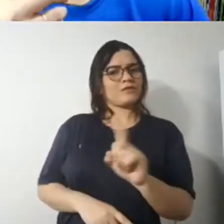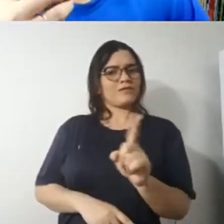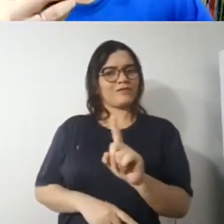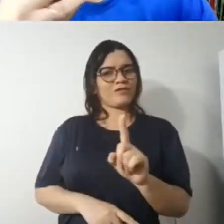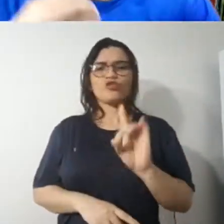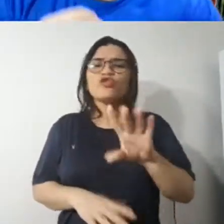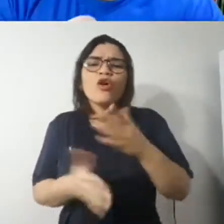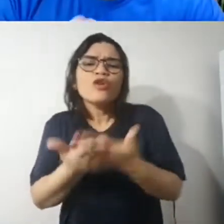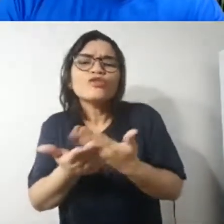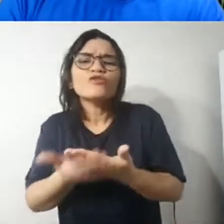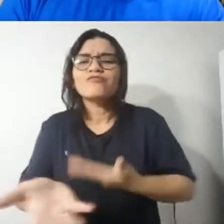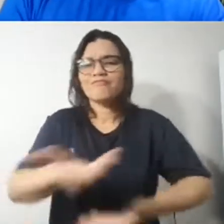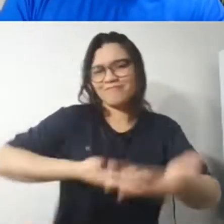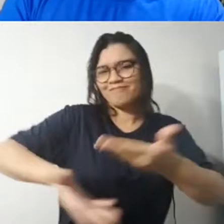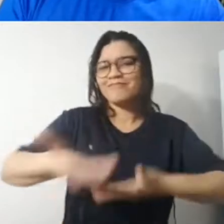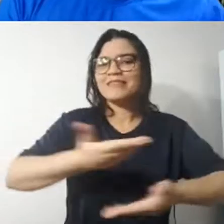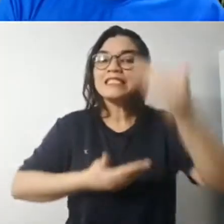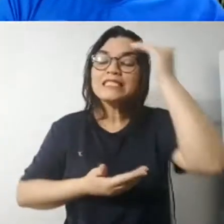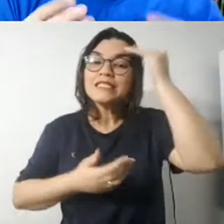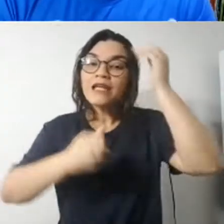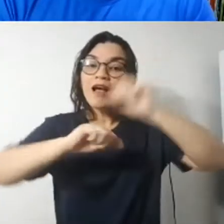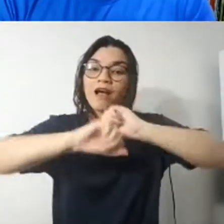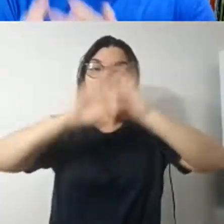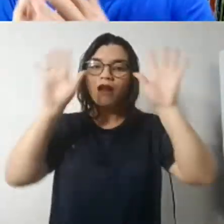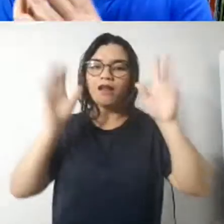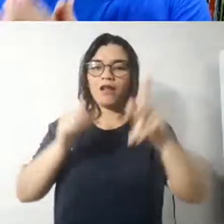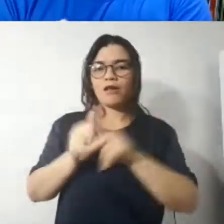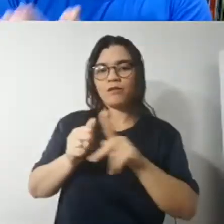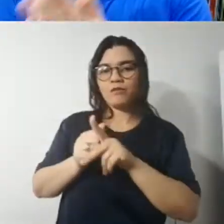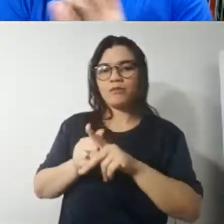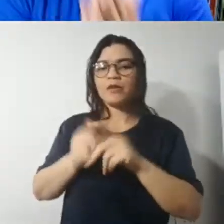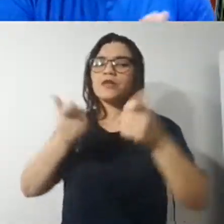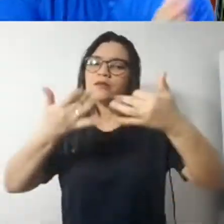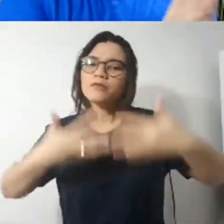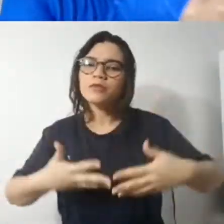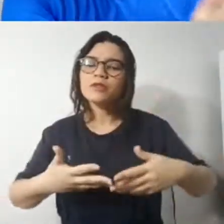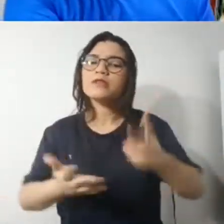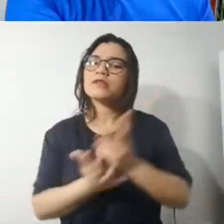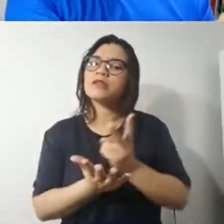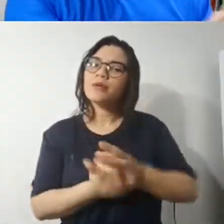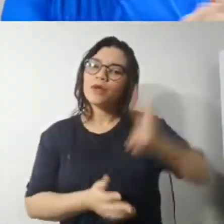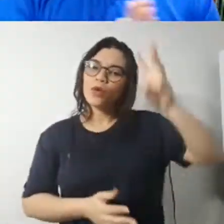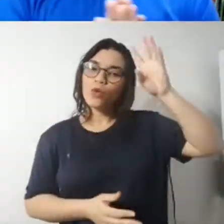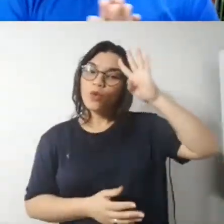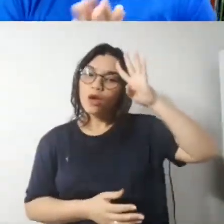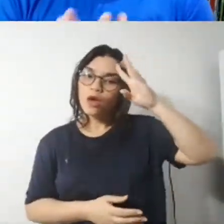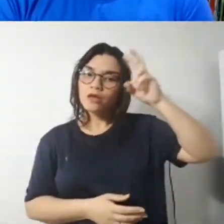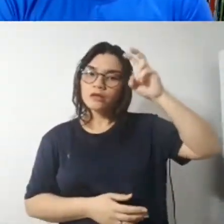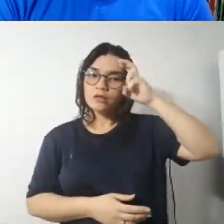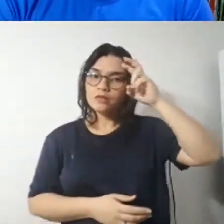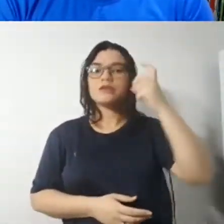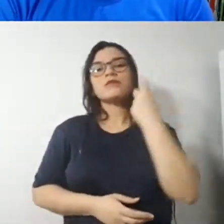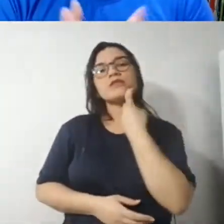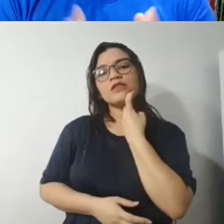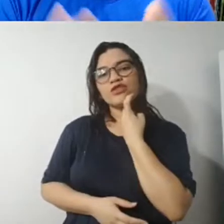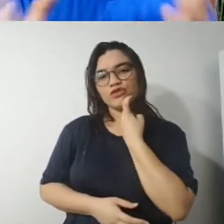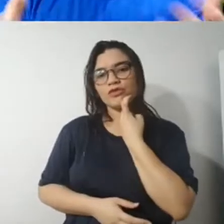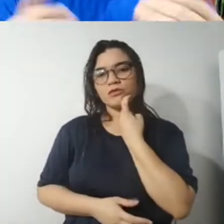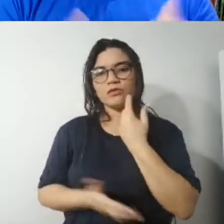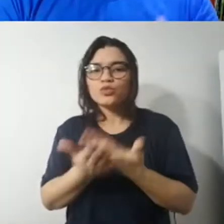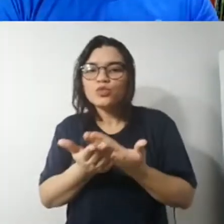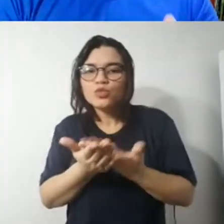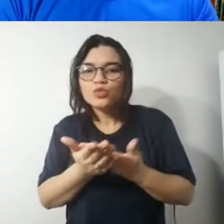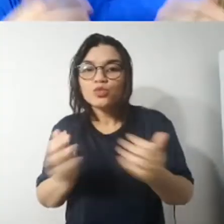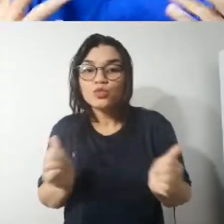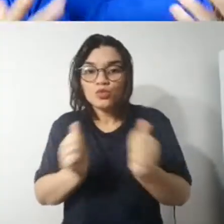gente poder compreender o texto bíblico. A gente tem feito isso nas quartas, quintas e sextas, e o objetivo realmente é você, junto comigo,